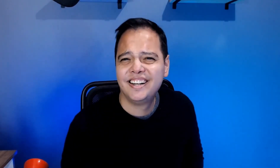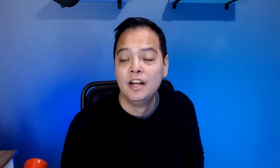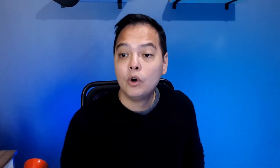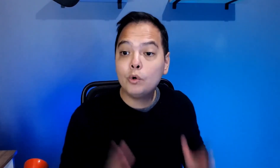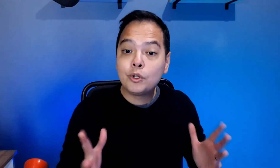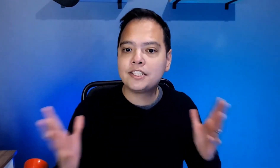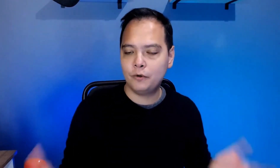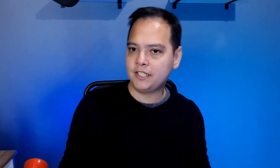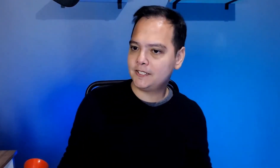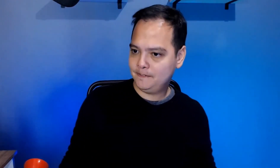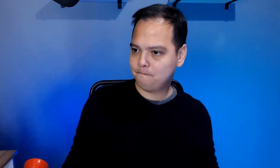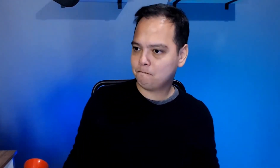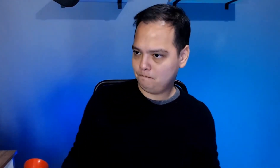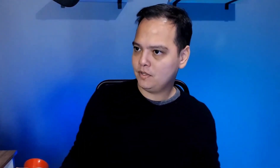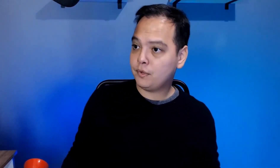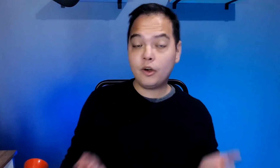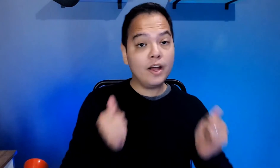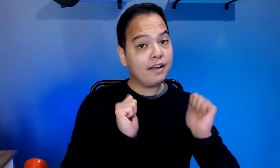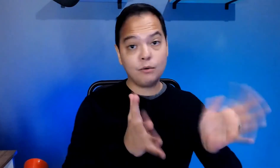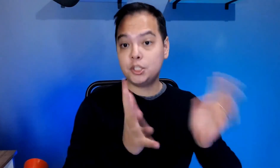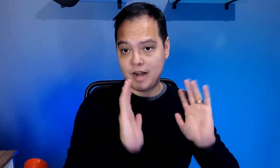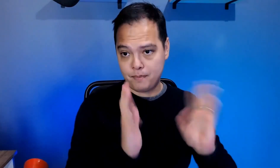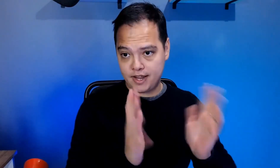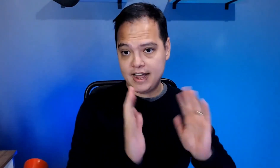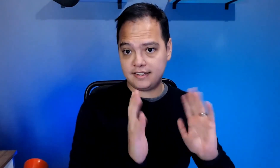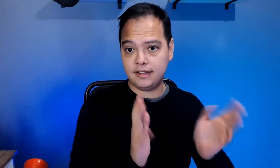Os dois são ruins. Porque ou ele vai continuar porque ele acha que você está entendendo,